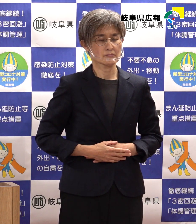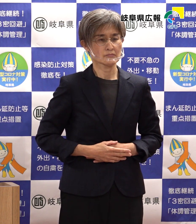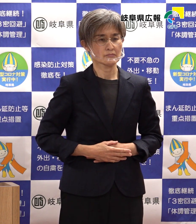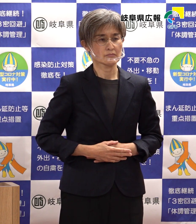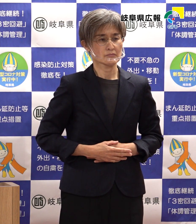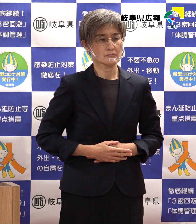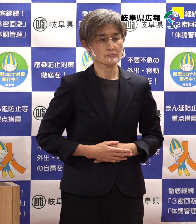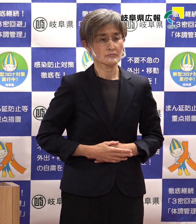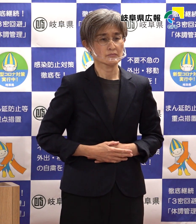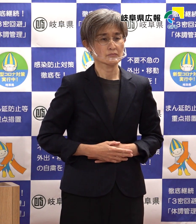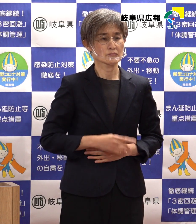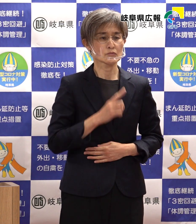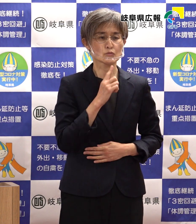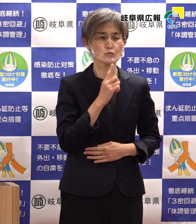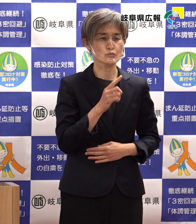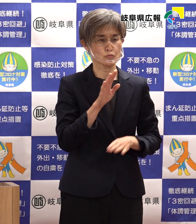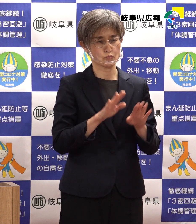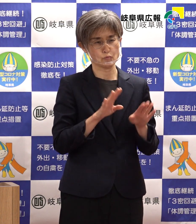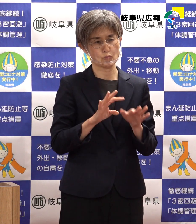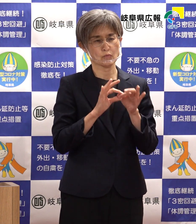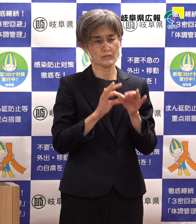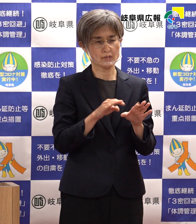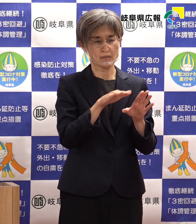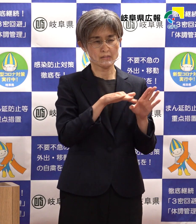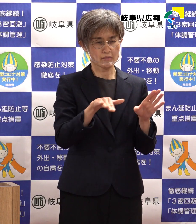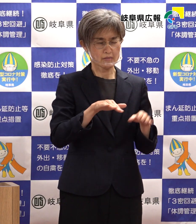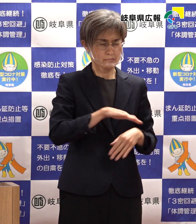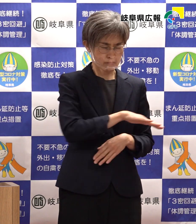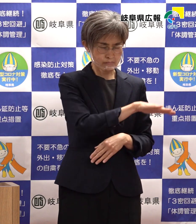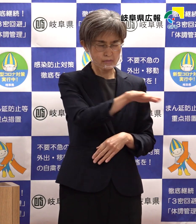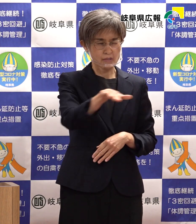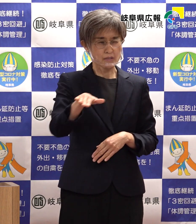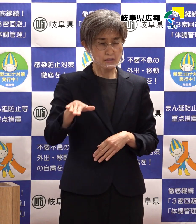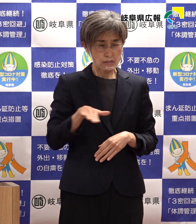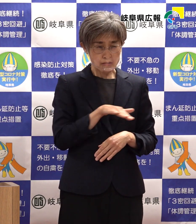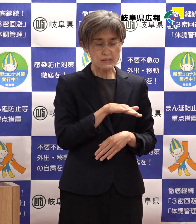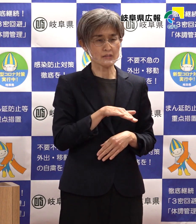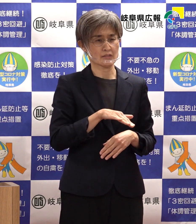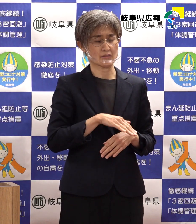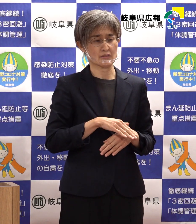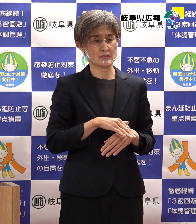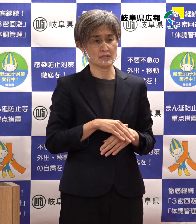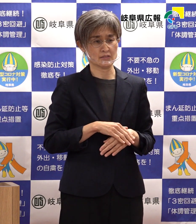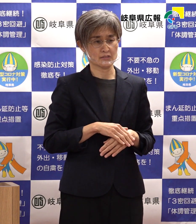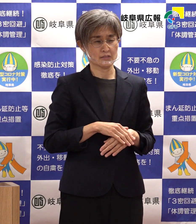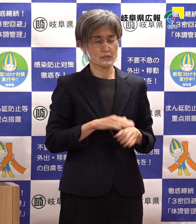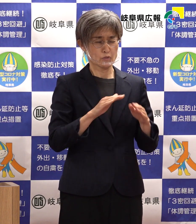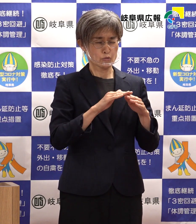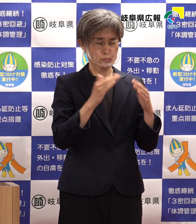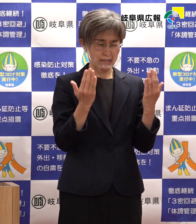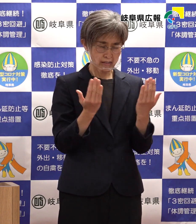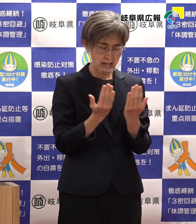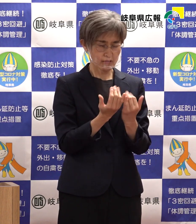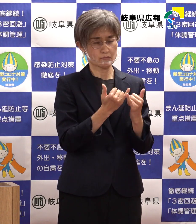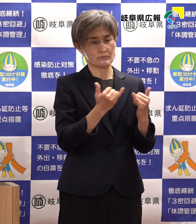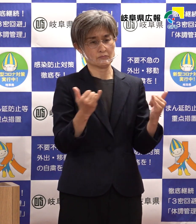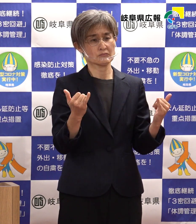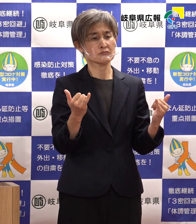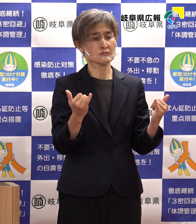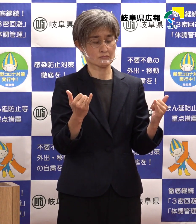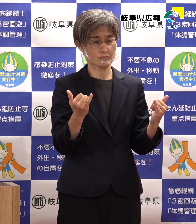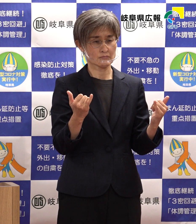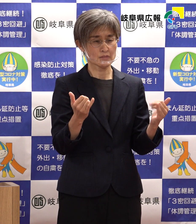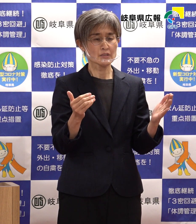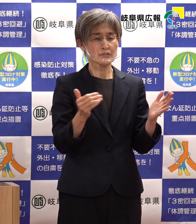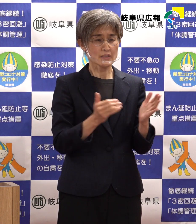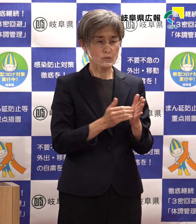と、県内すべての地域にわたって、そしてすべての立場の方々、また最後は